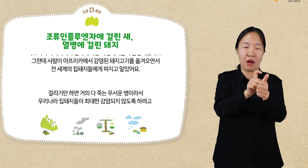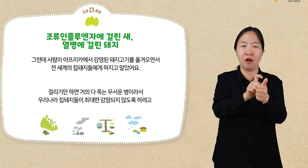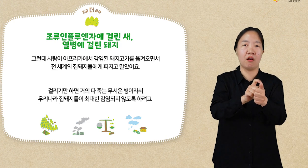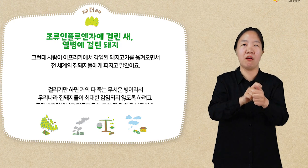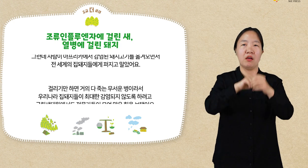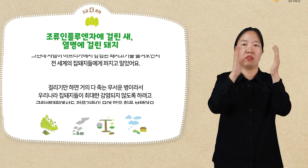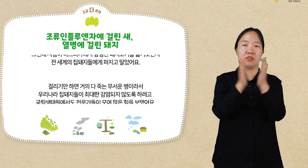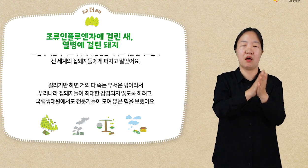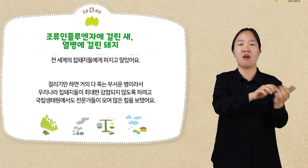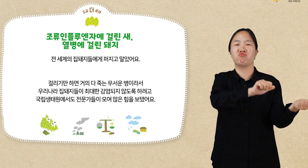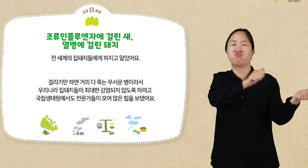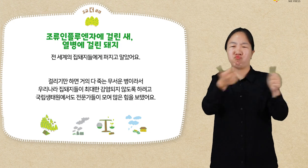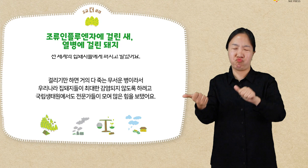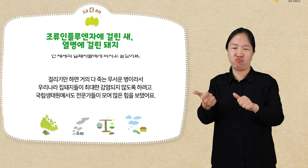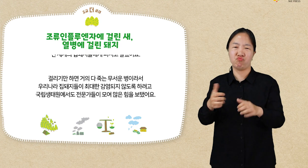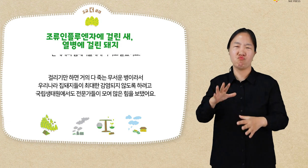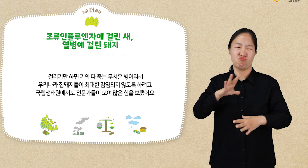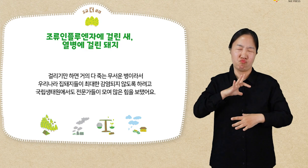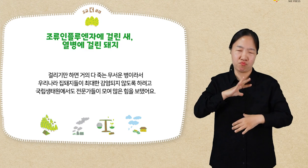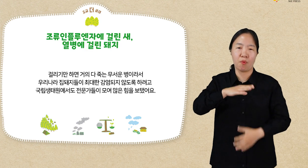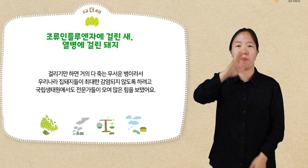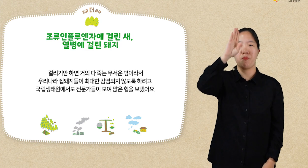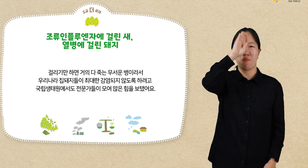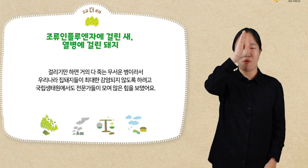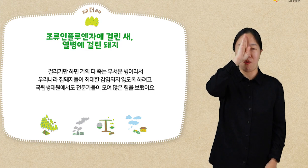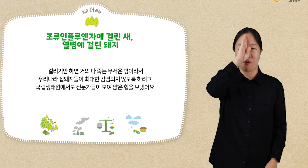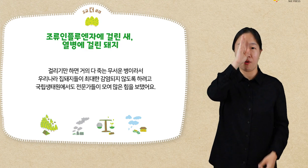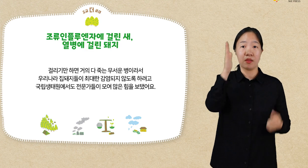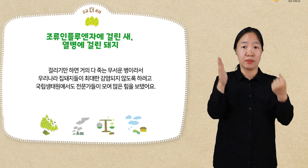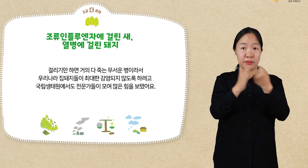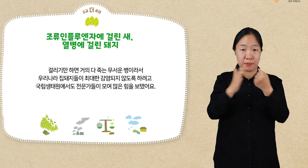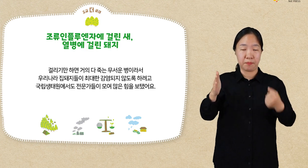걸리기만 하면 거의 다 죽는 무서운 병이라서